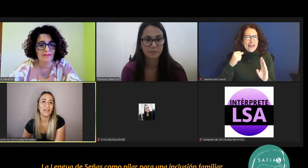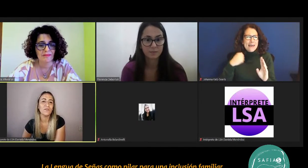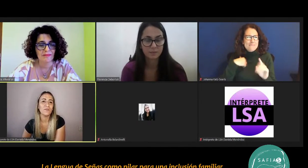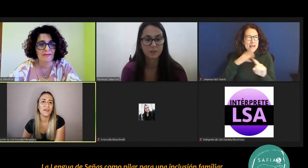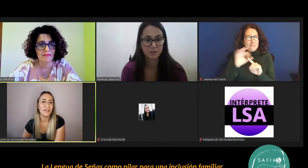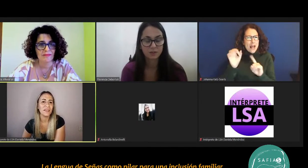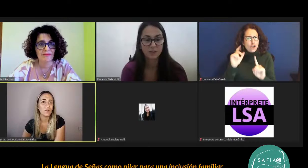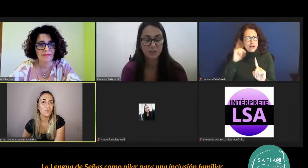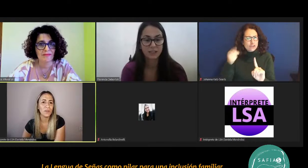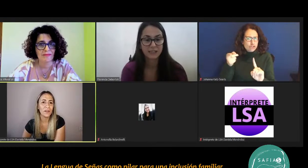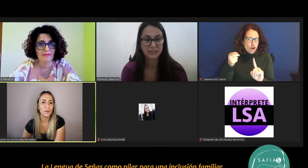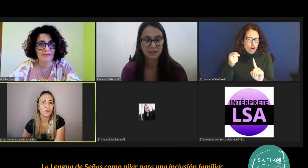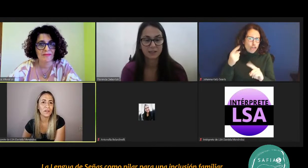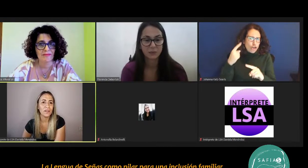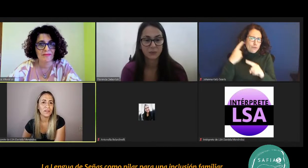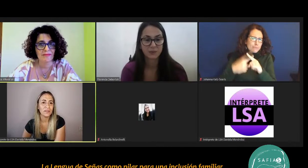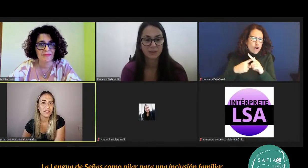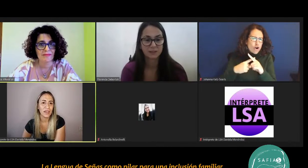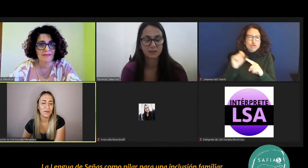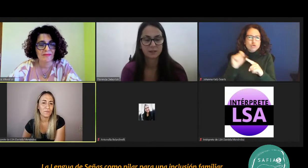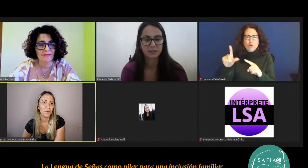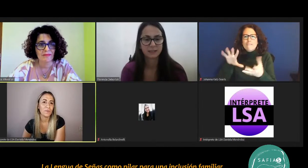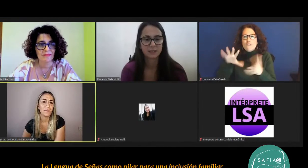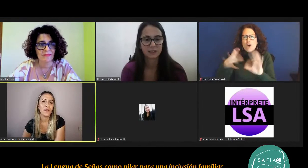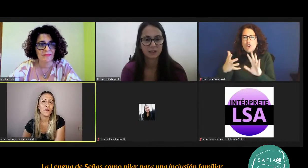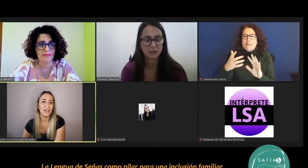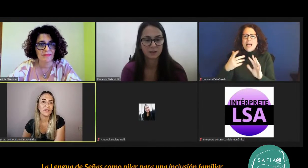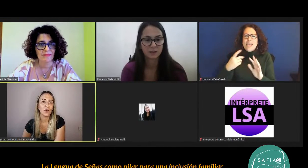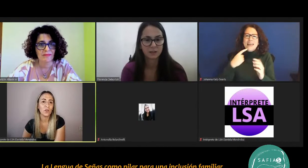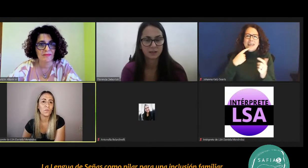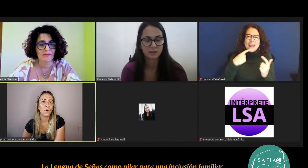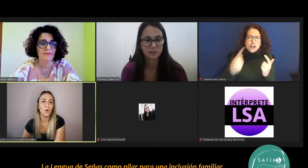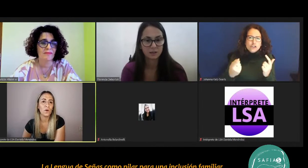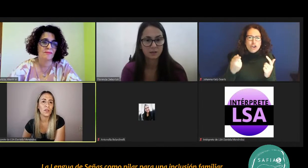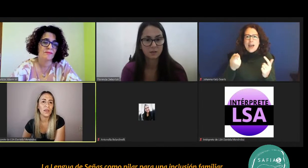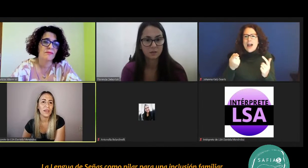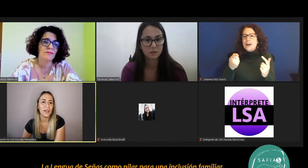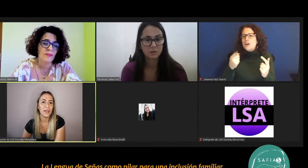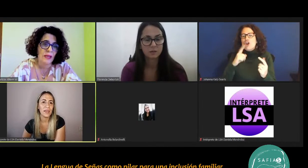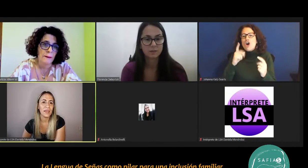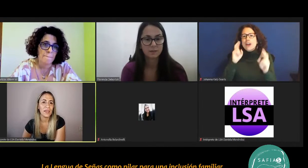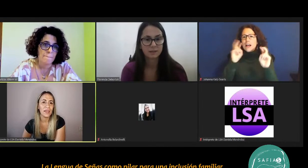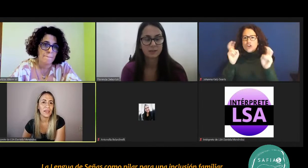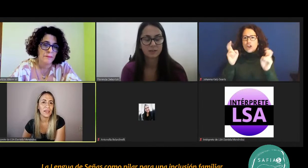Pasados los años, mis padres descubrieron que, bueno, mi hermano era sordo por